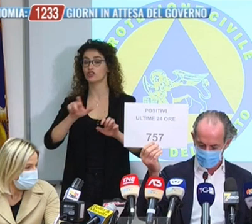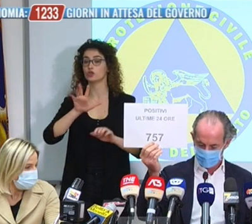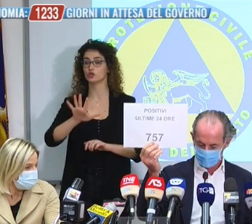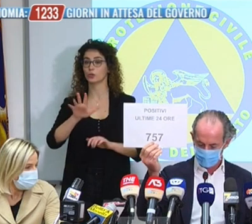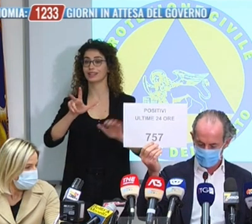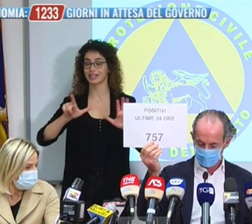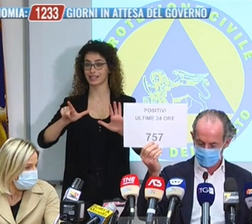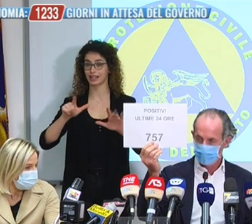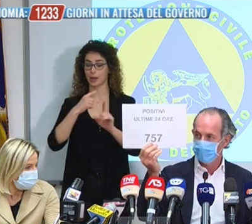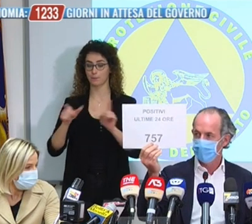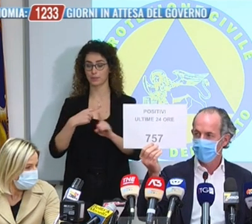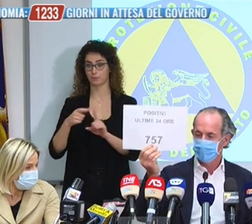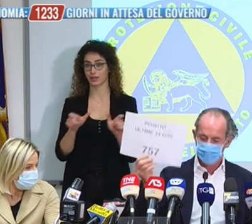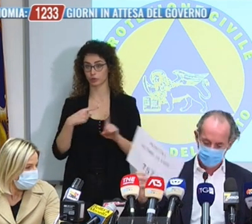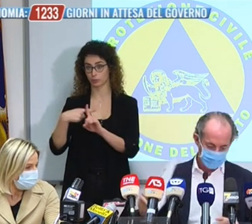positivi,